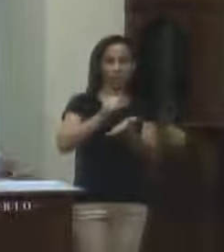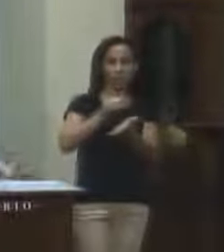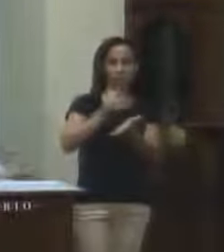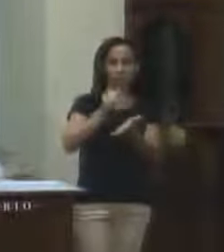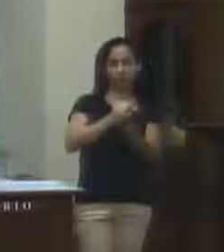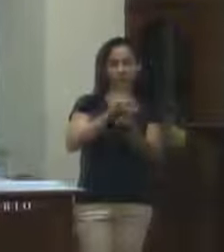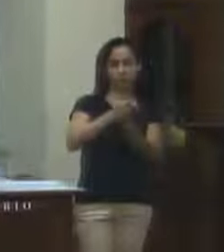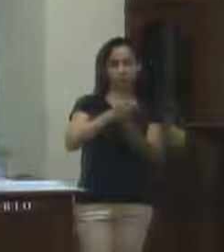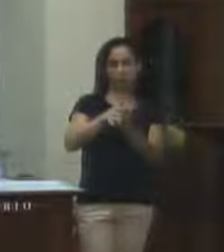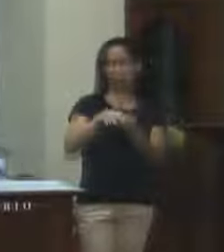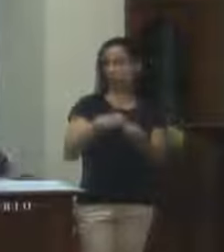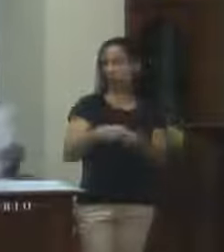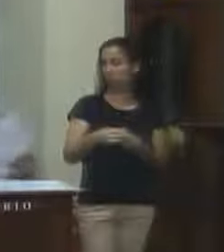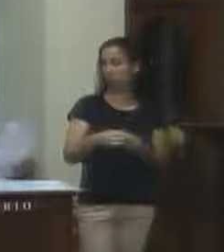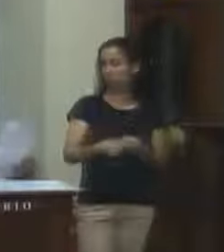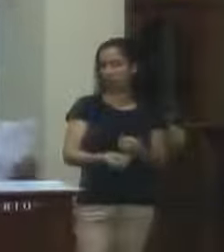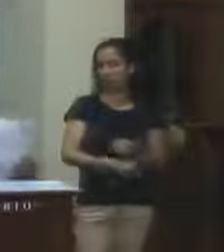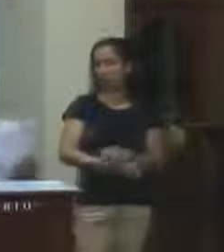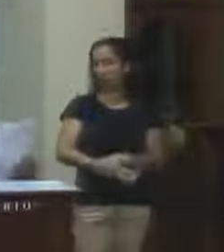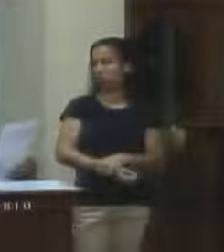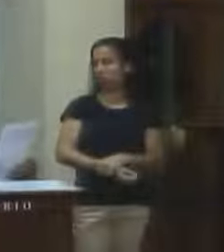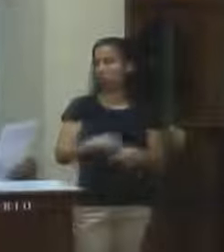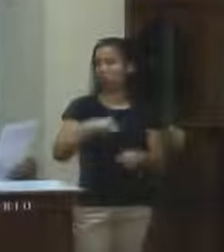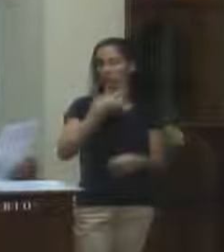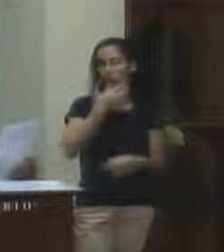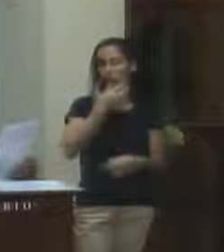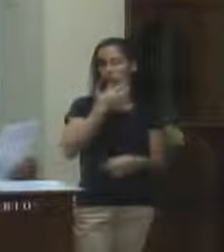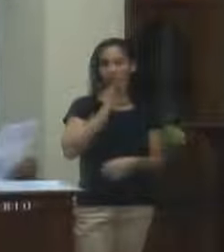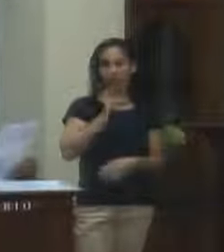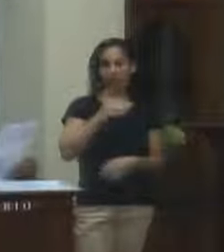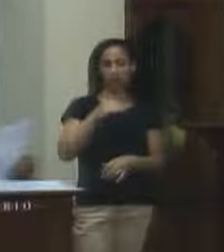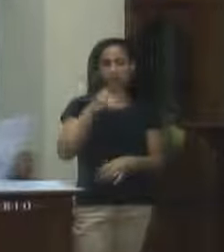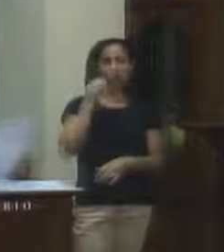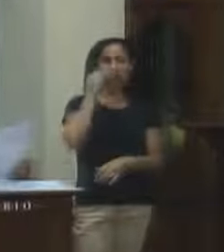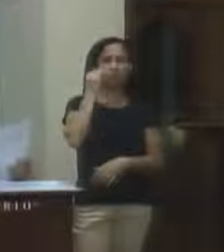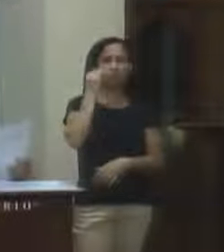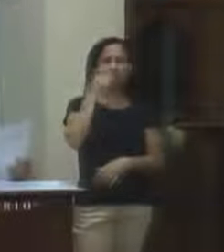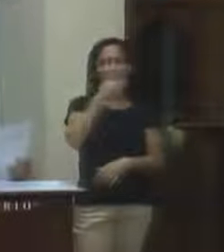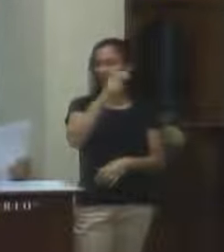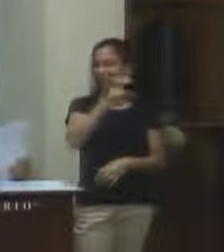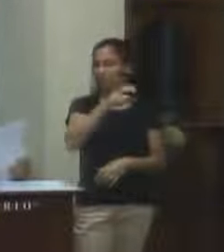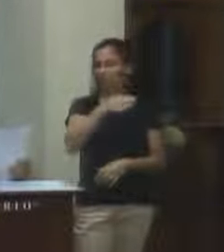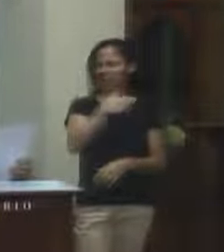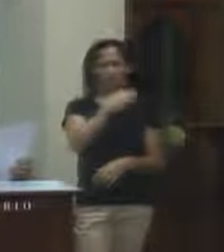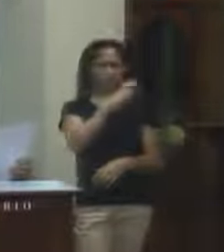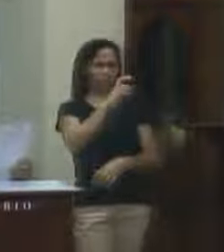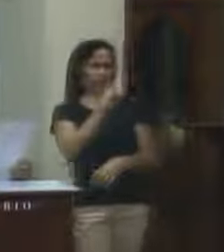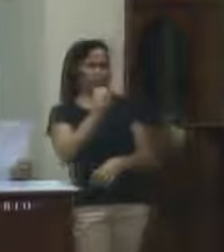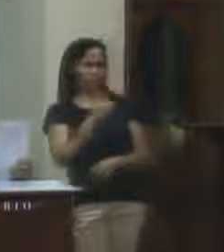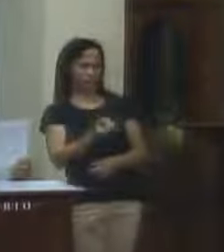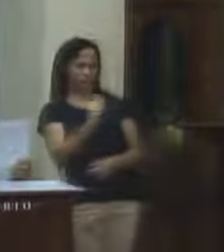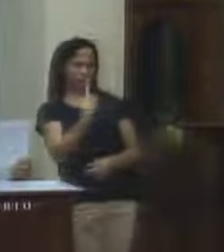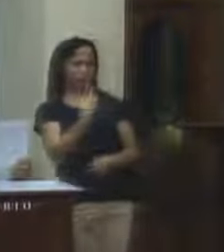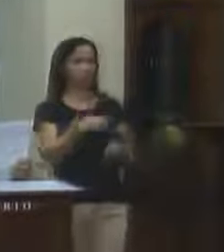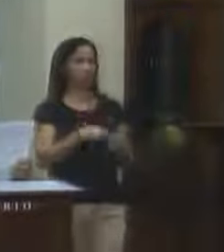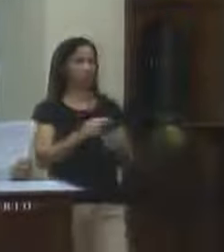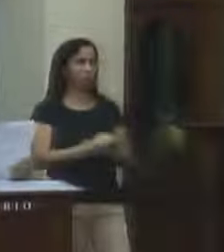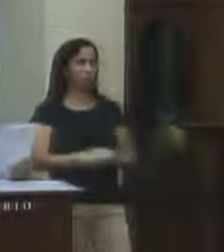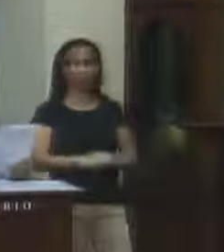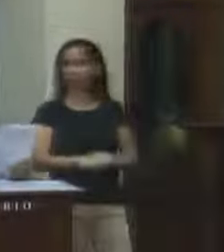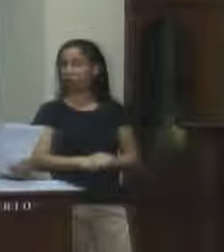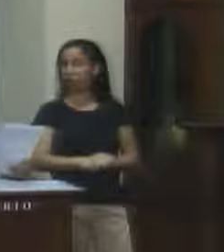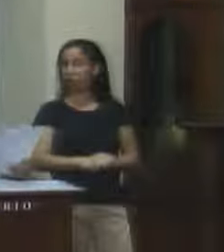multa, eu com experiência de 15 anos, mas 7.500? Silvio, para o